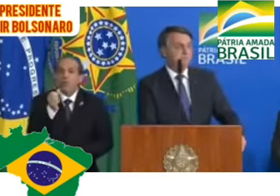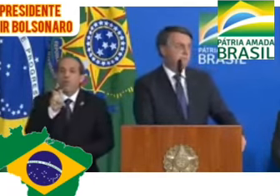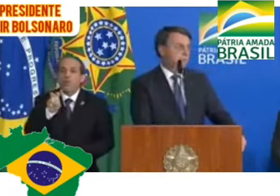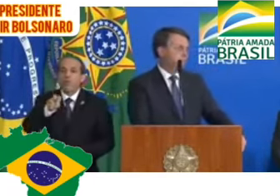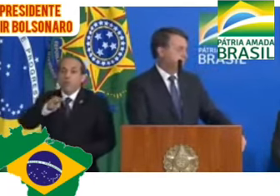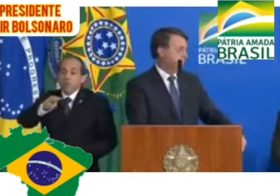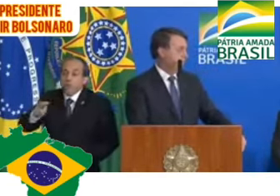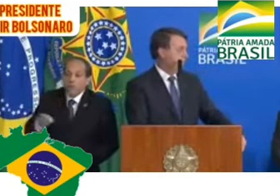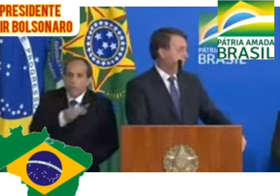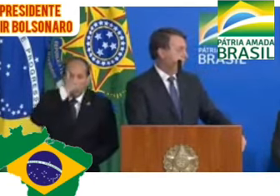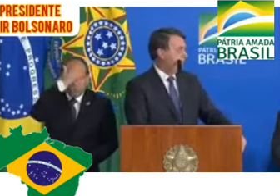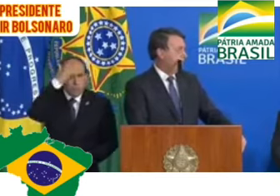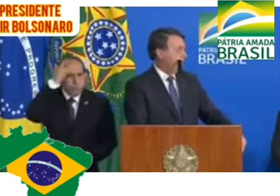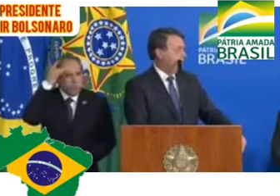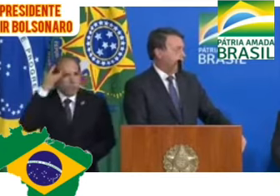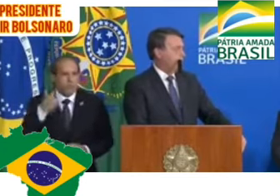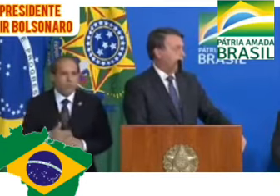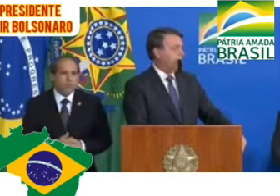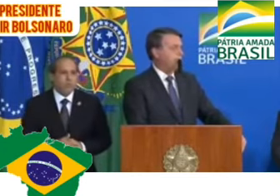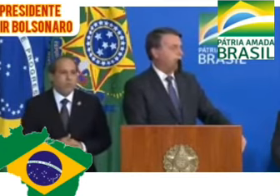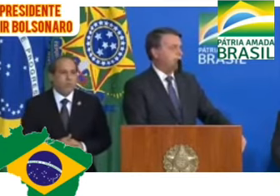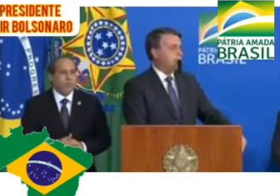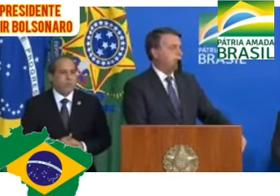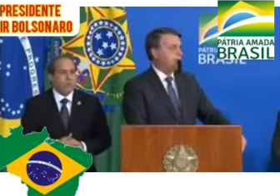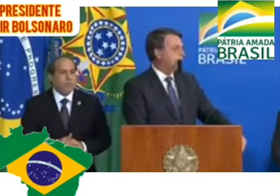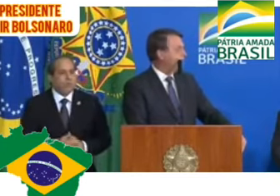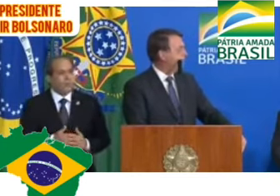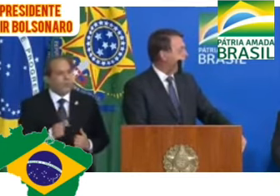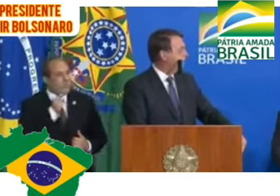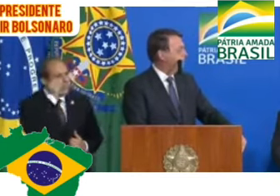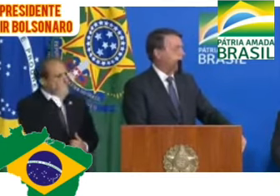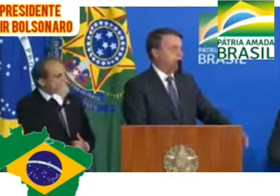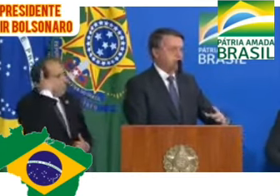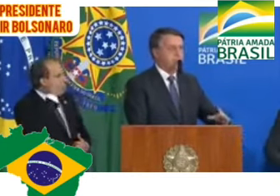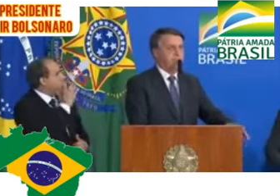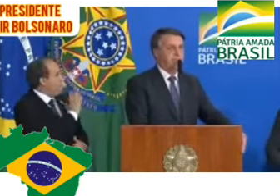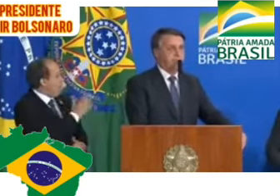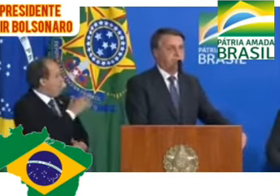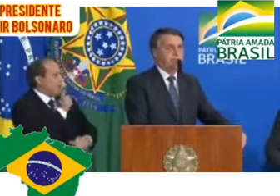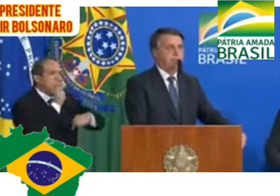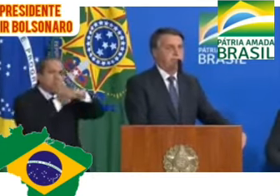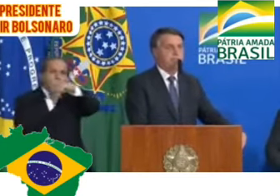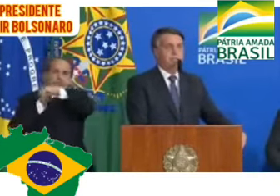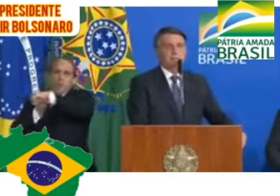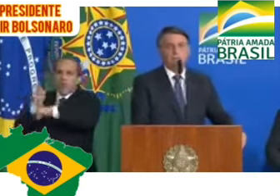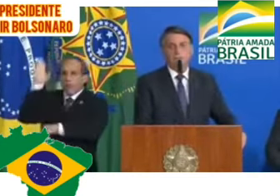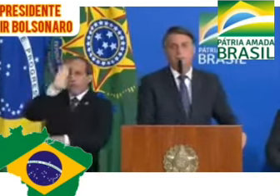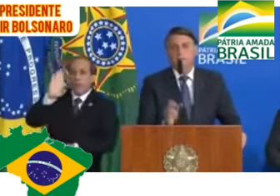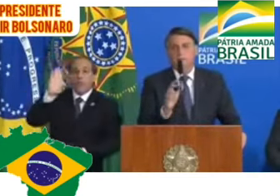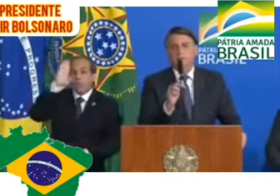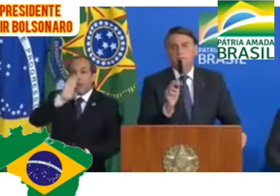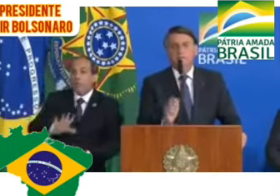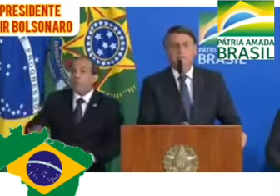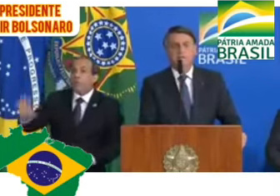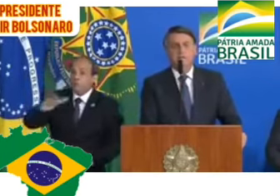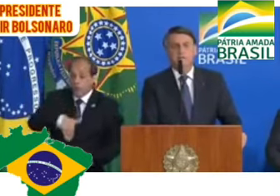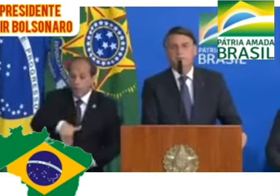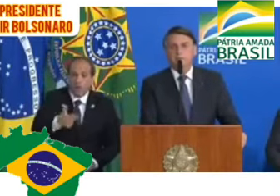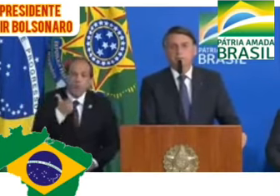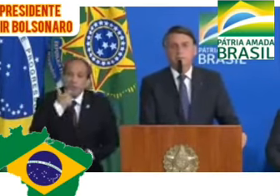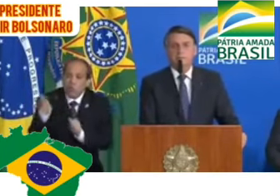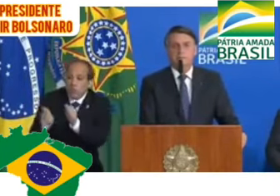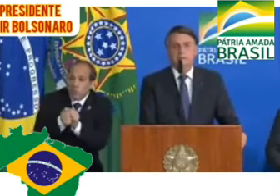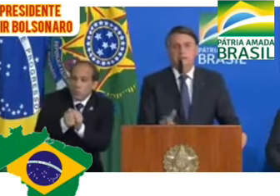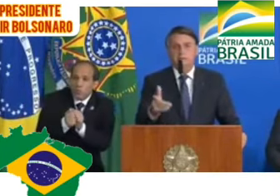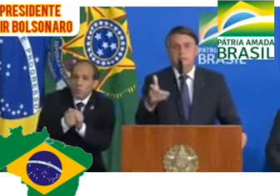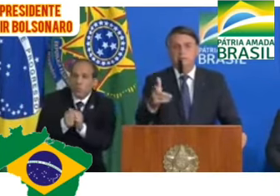milhões de pessoas. E Paulo Guedes, eu tenho andado pelo Brasil. Sexta-feira agora, se Deus quiser, com o Rogério Marinho e